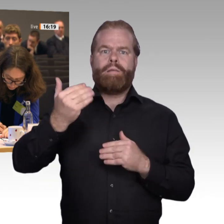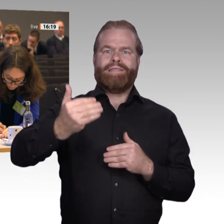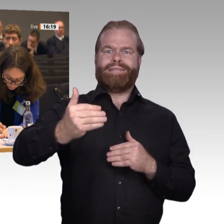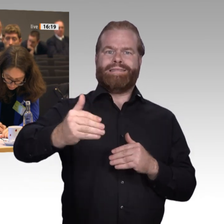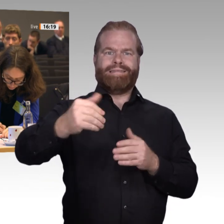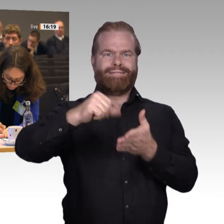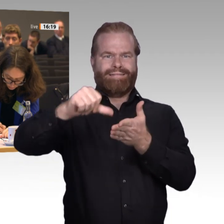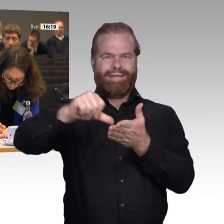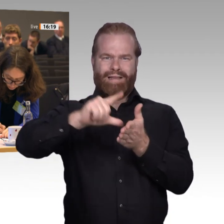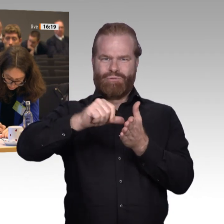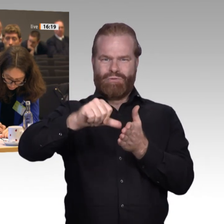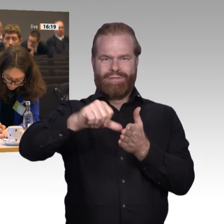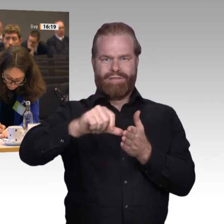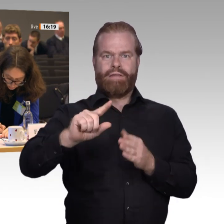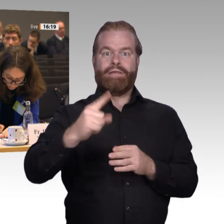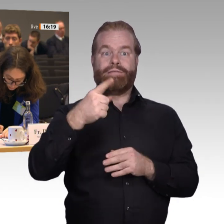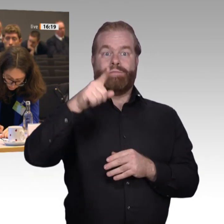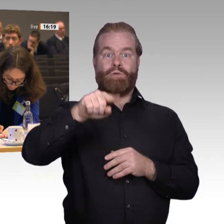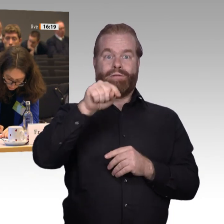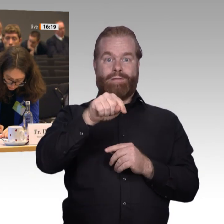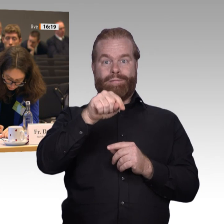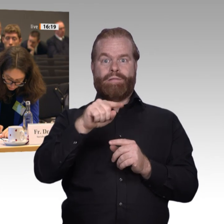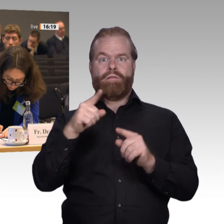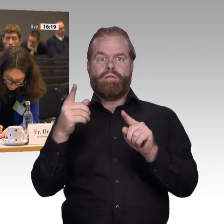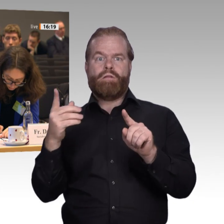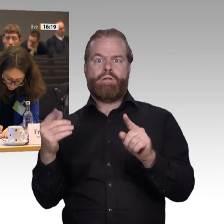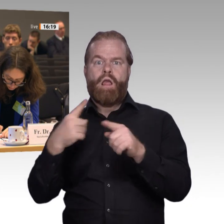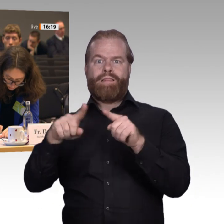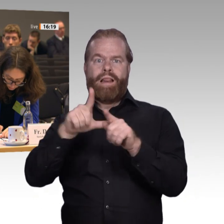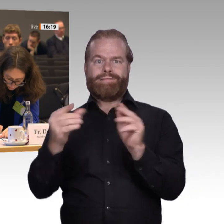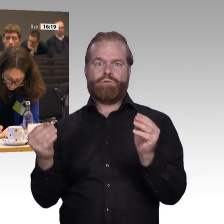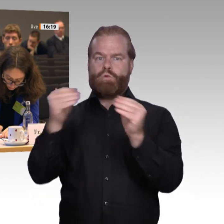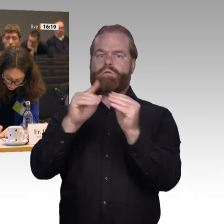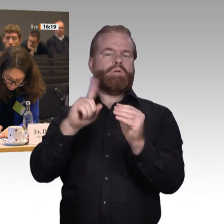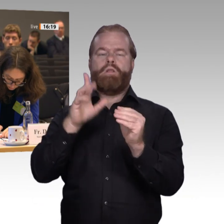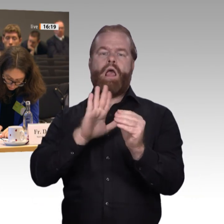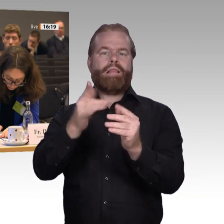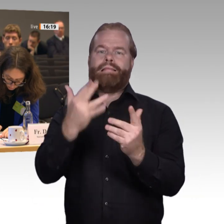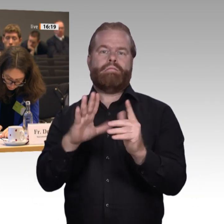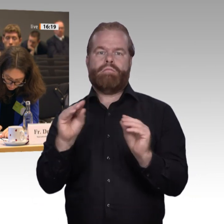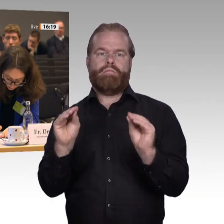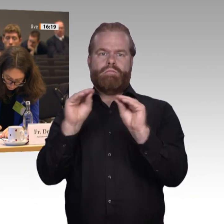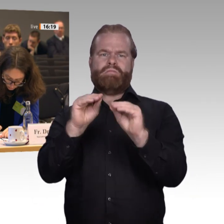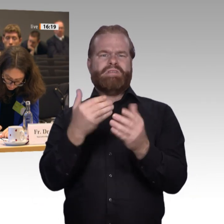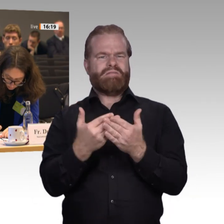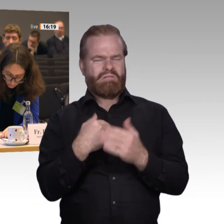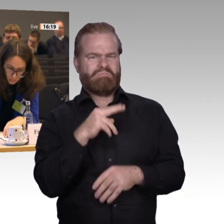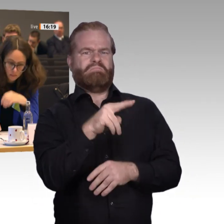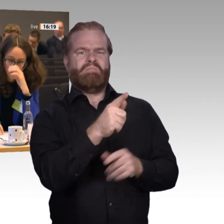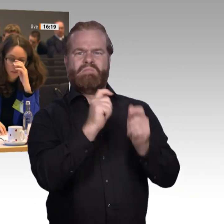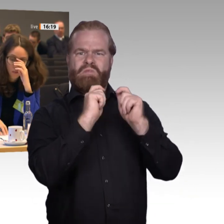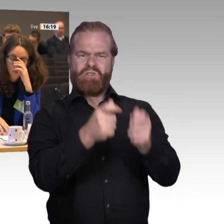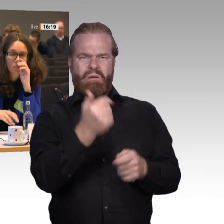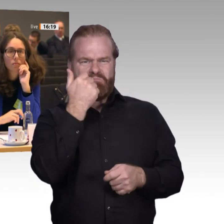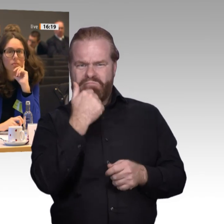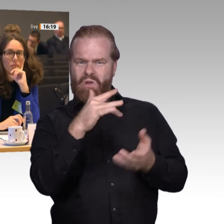weil die Grundsicherungsämter und die Sozial- und die Hartz-IV-Ämter zahlen die Leistungen immer zu Beginn des Monats aus. Die